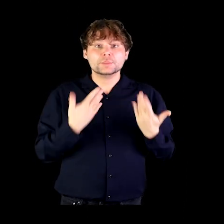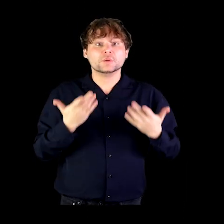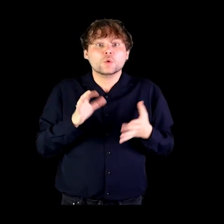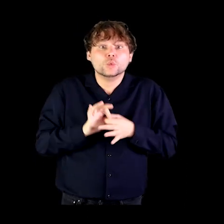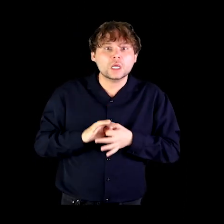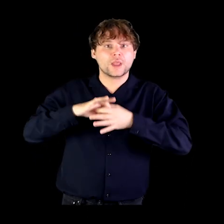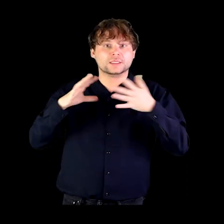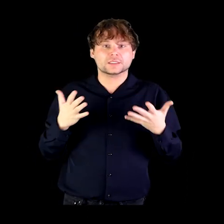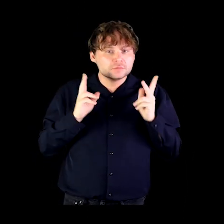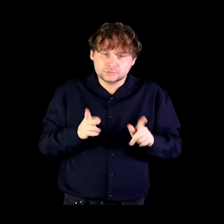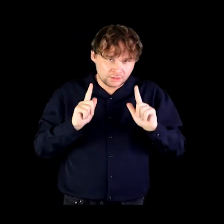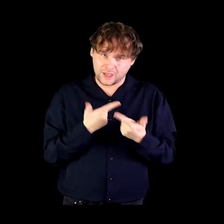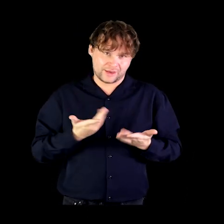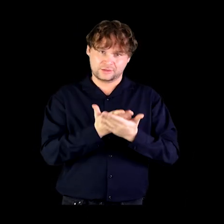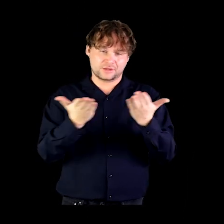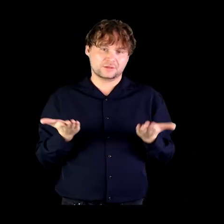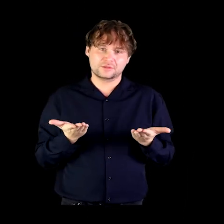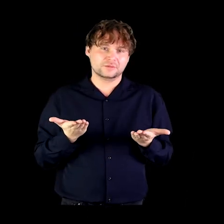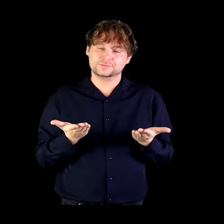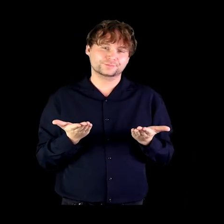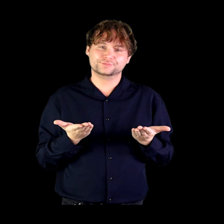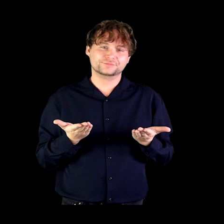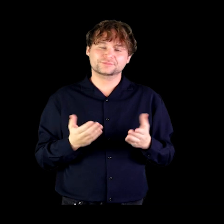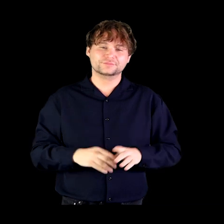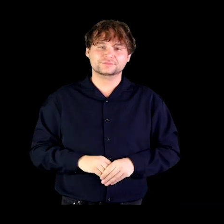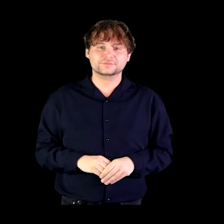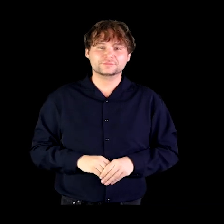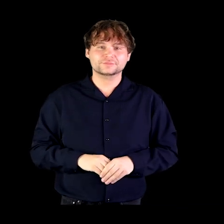miteinander verbunden sind.